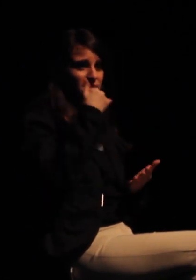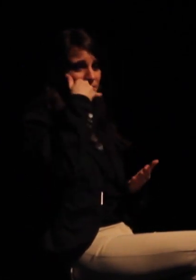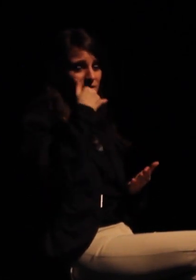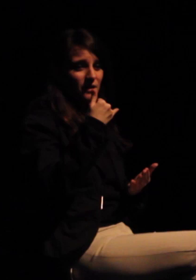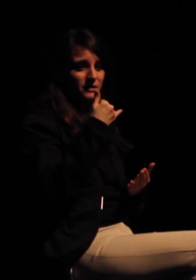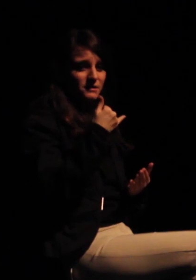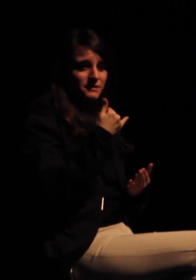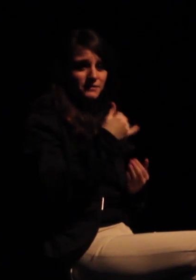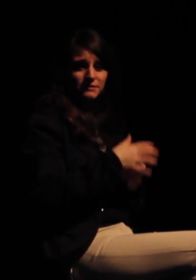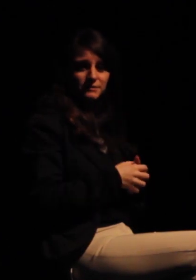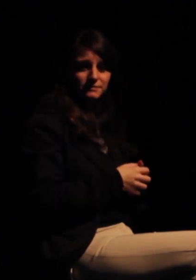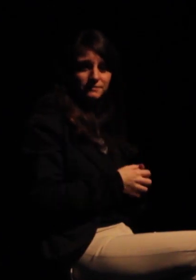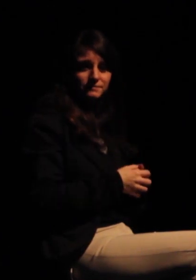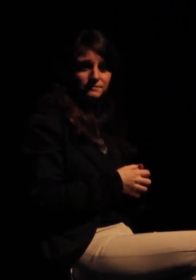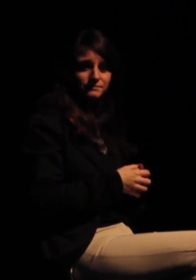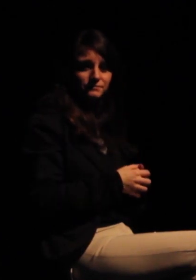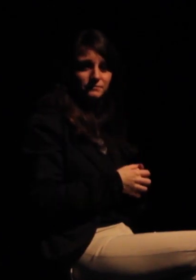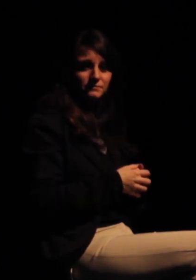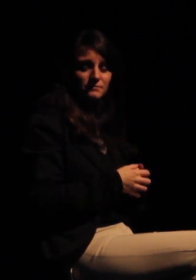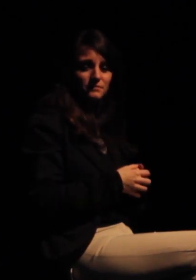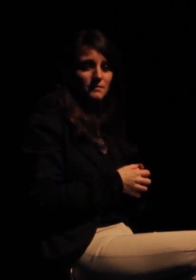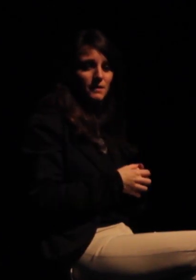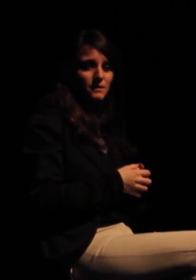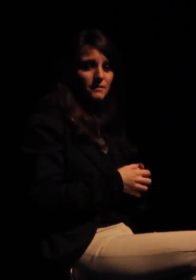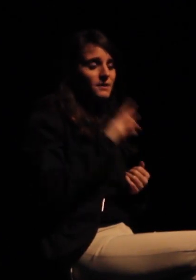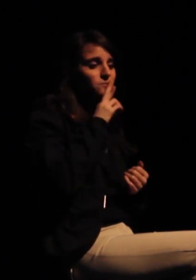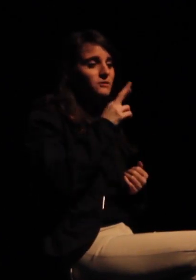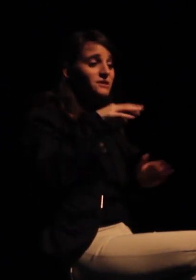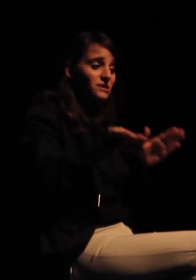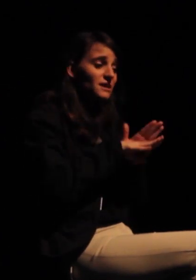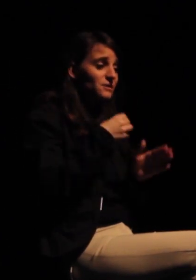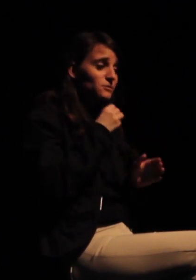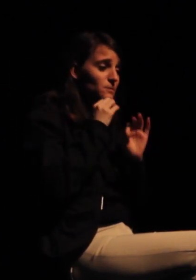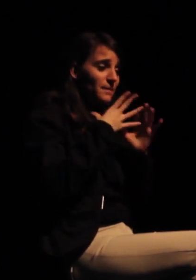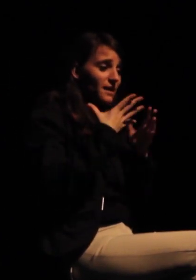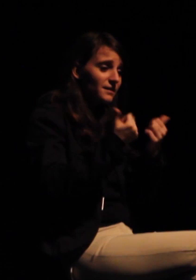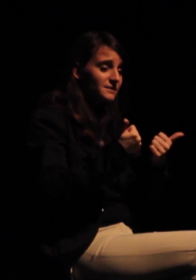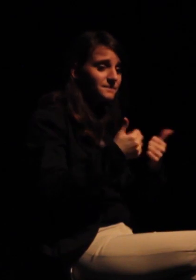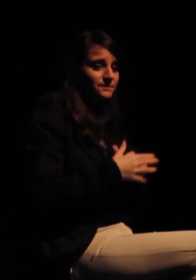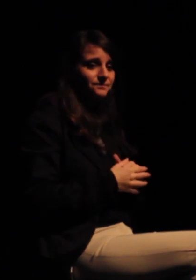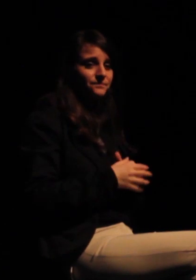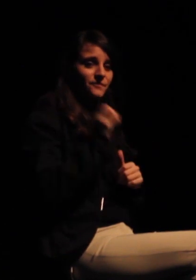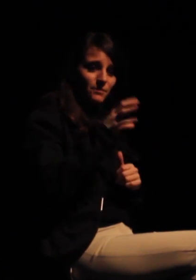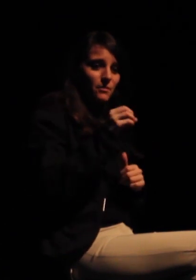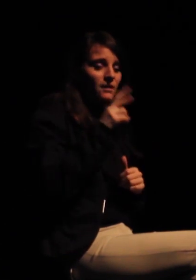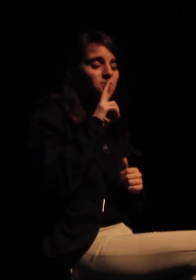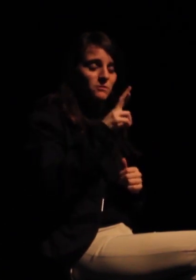um celular para chego em algum lugar e diz: cheguei, estou bem. E depois eu chego, estou indo